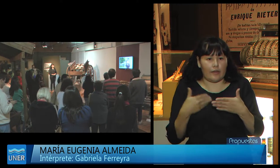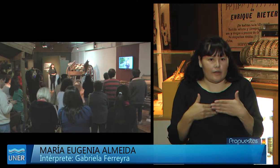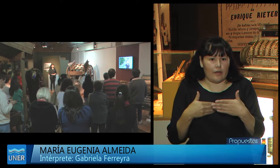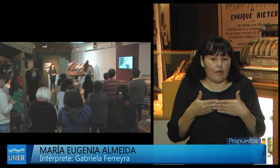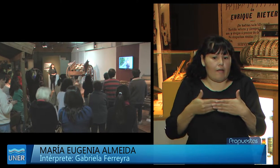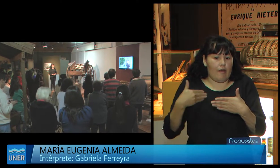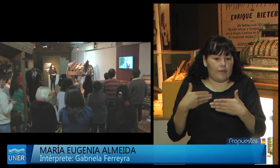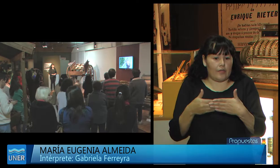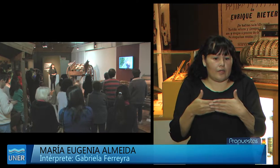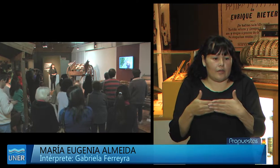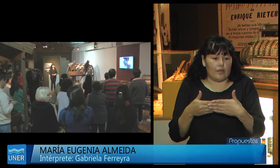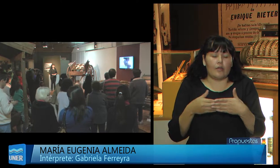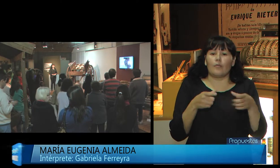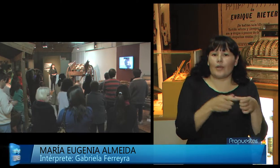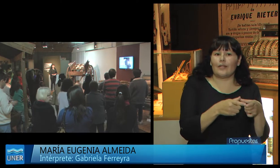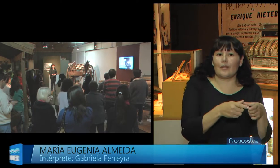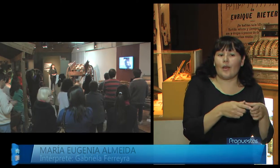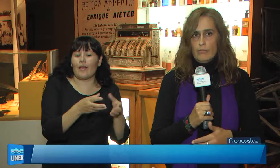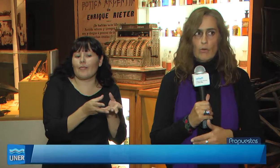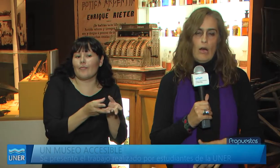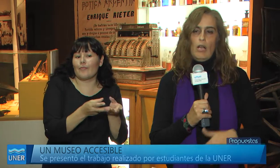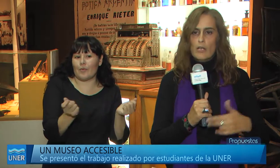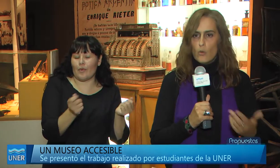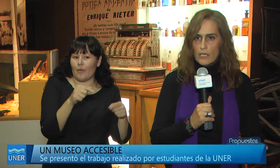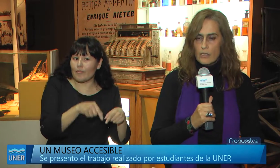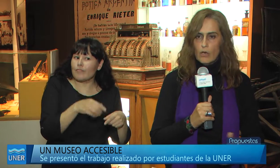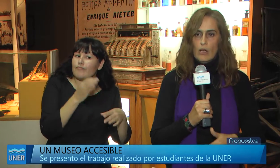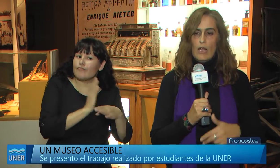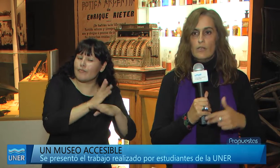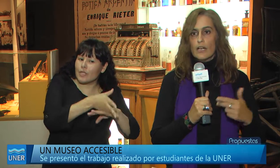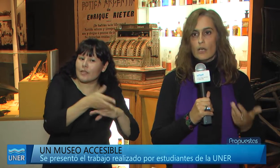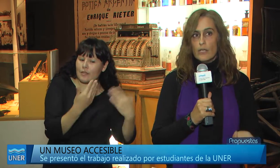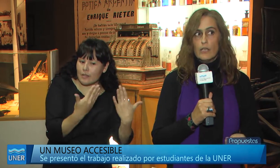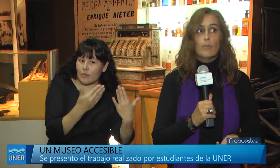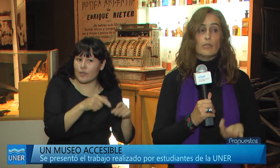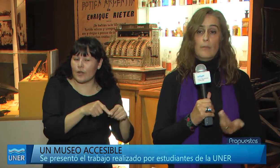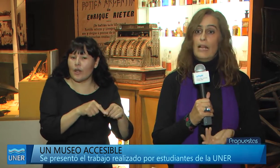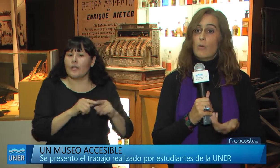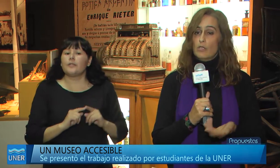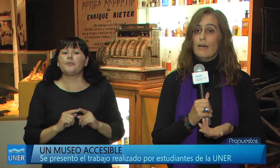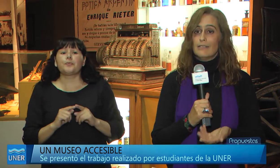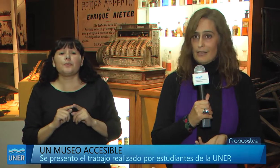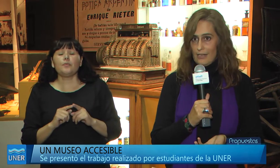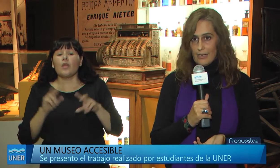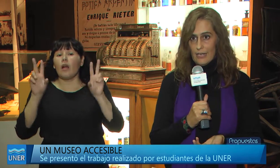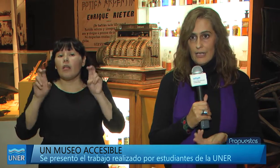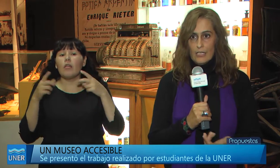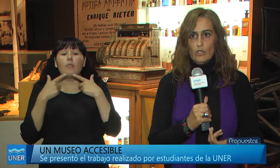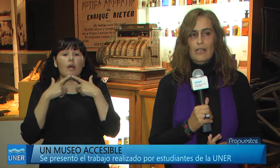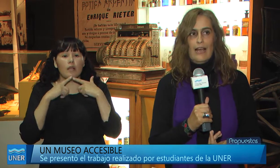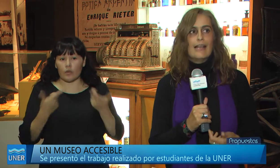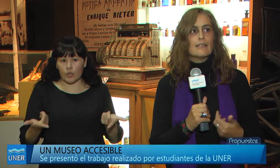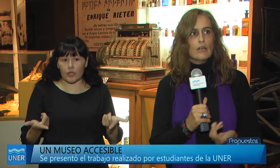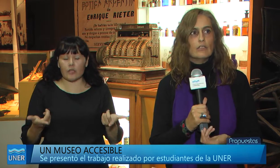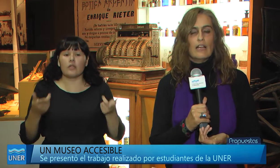en la producción de este material. Líneas de investigación vinculadas a lo lingüístico, a lo interlingüístico, pero también a la cuestión más técnica.